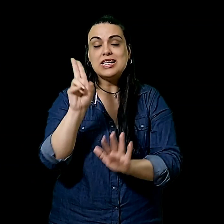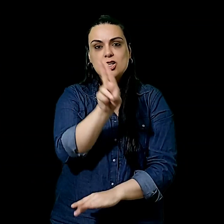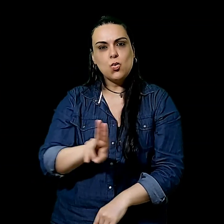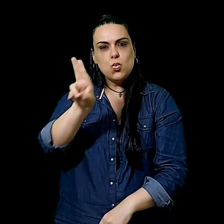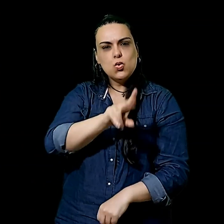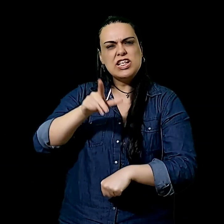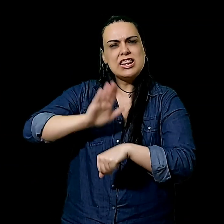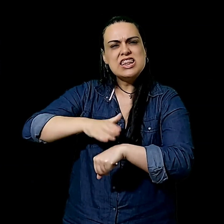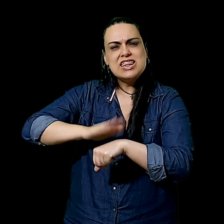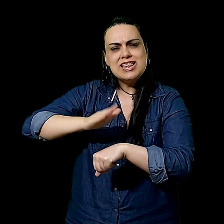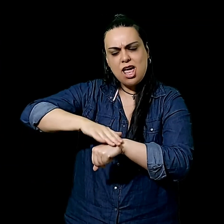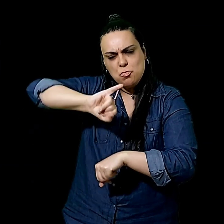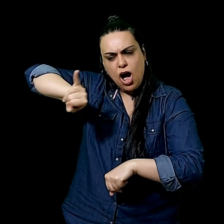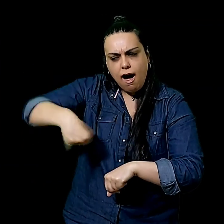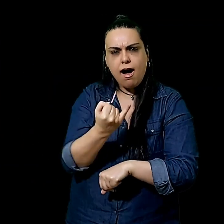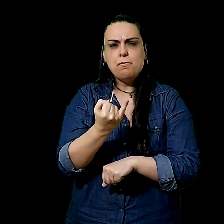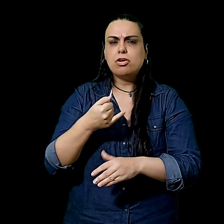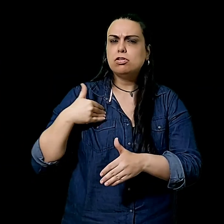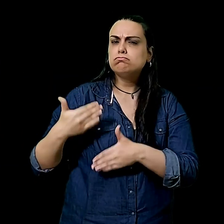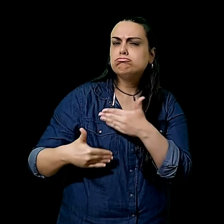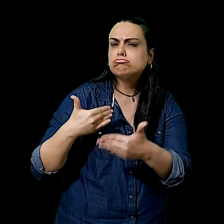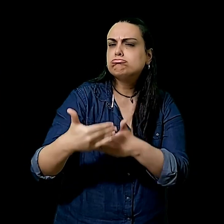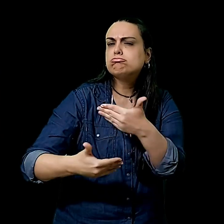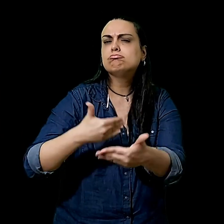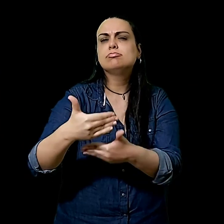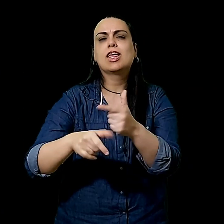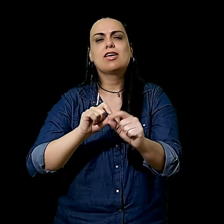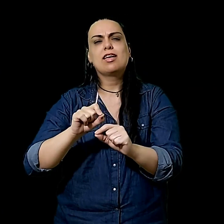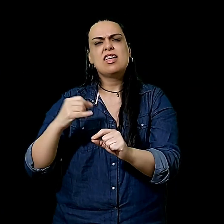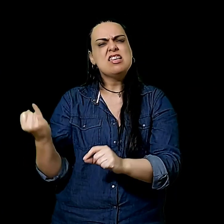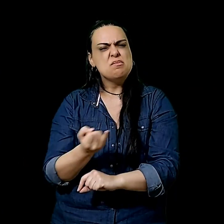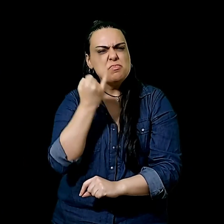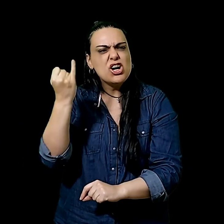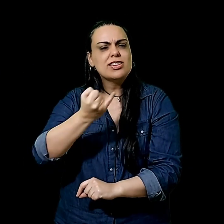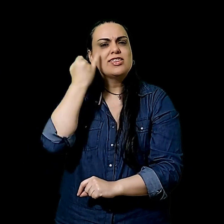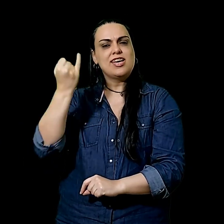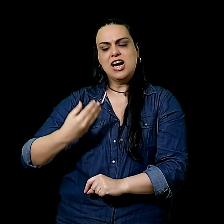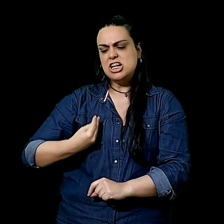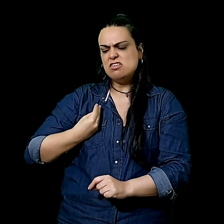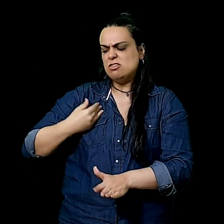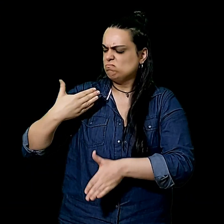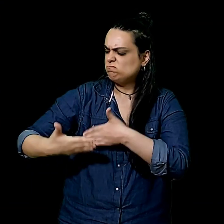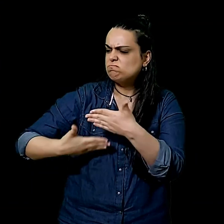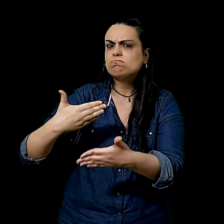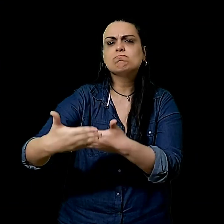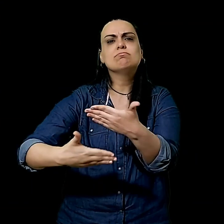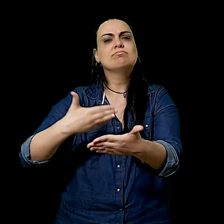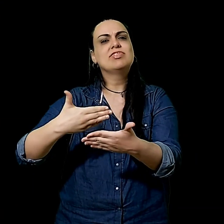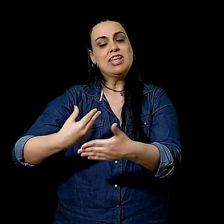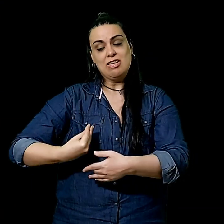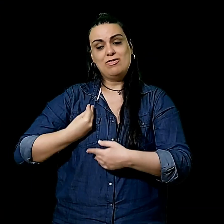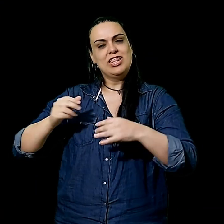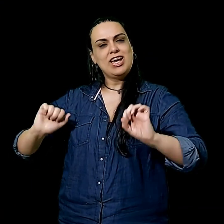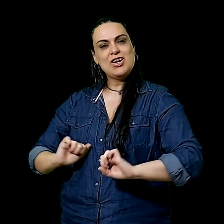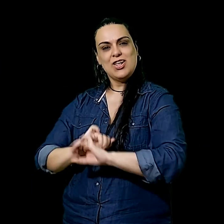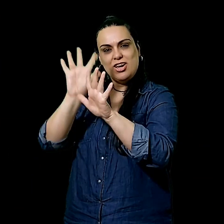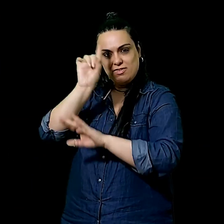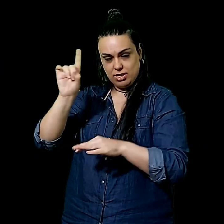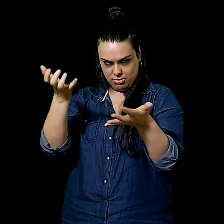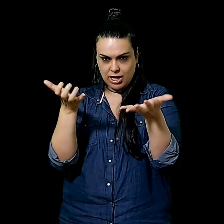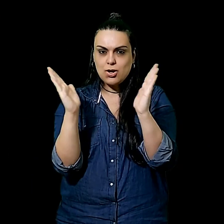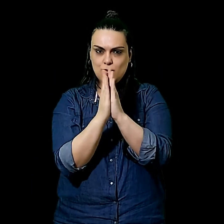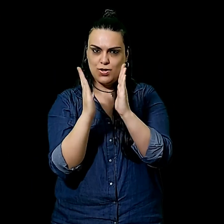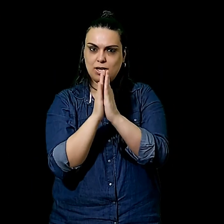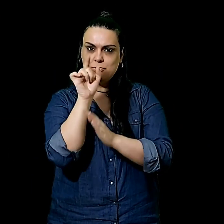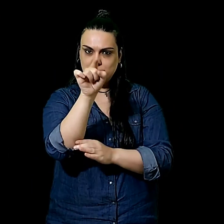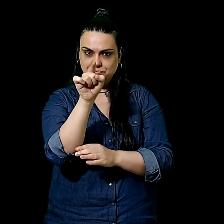vida está te dando para desenvolver coisas que são relevantes, para desenvolver uma vida que glorifica a Deus. Quero orar por